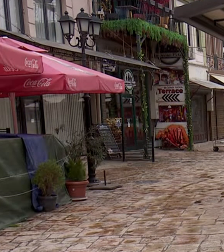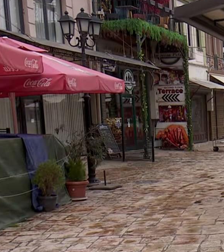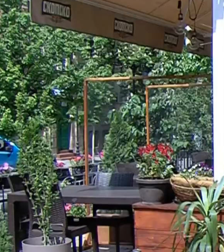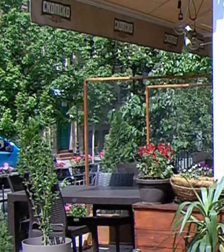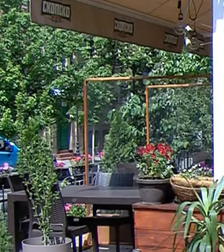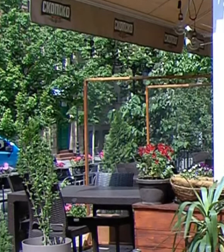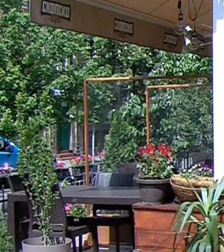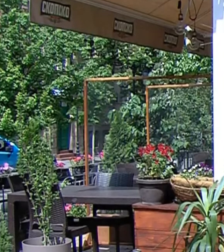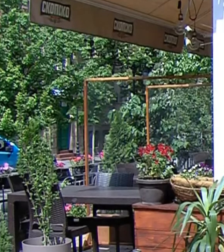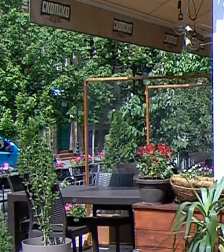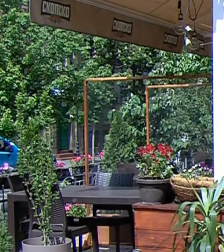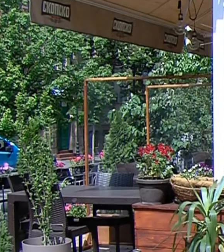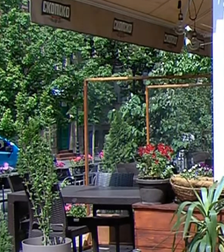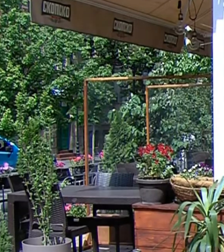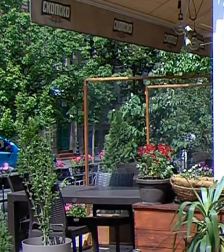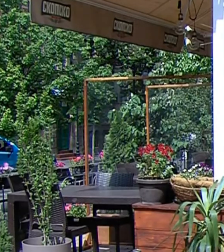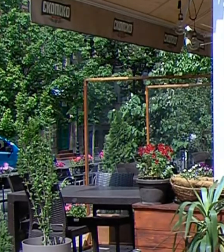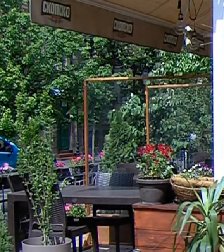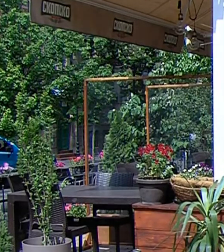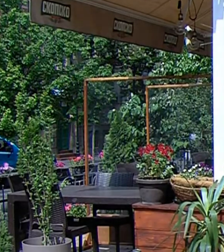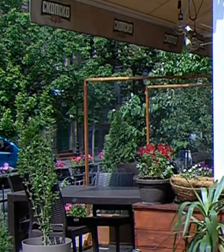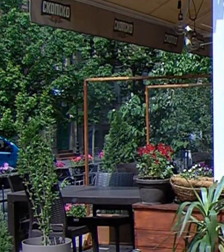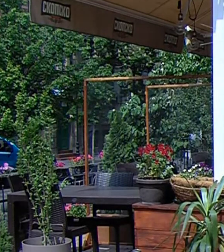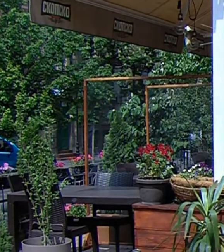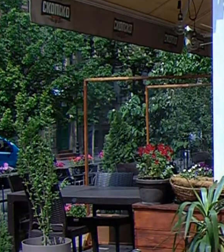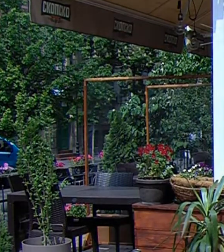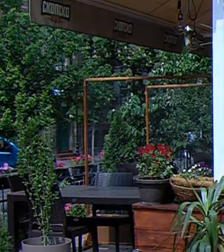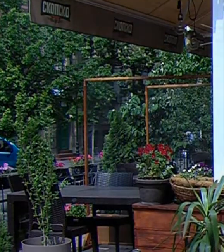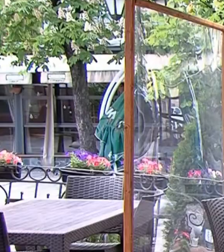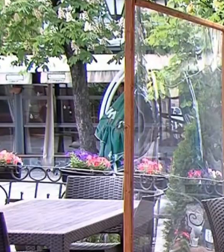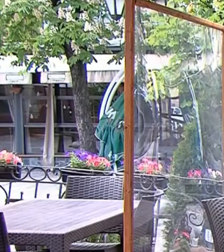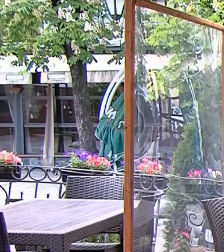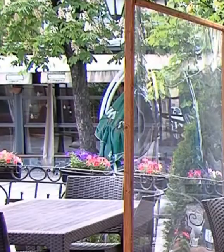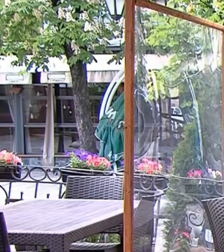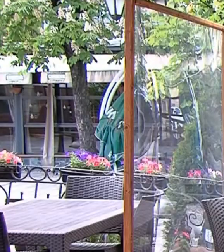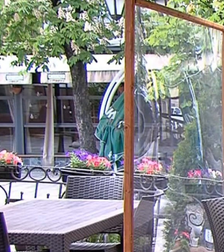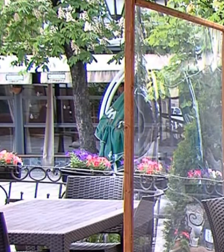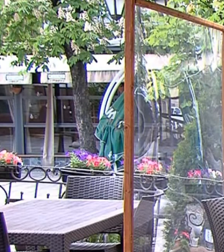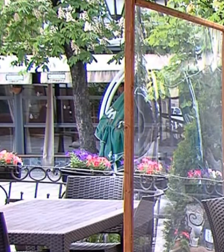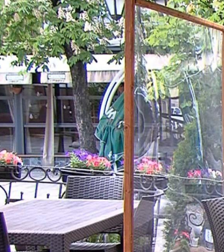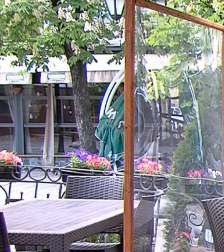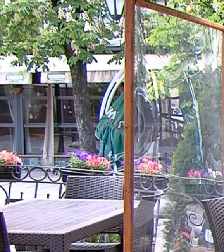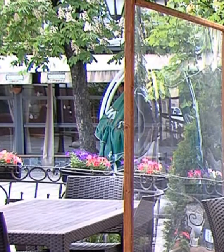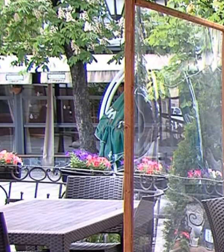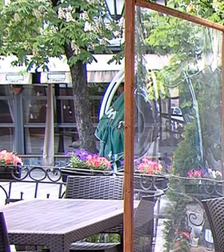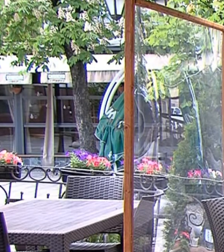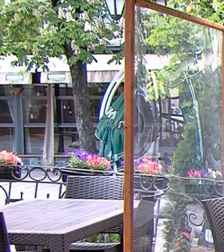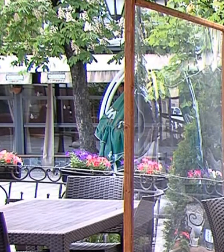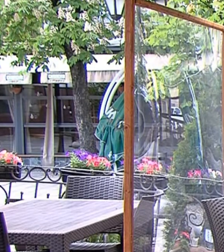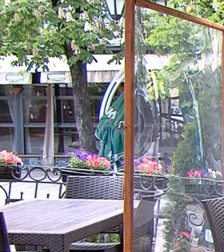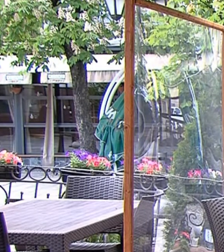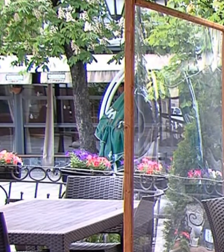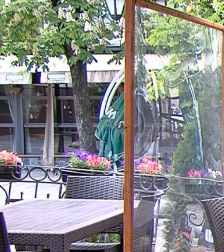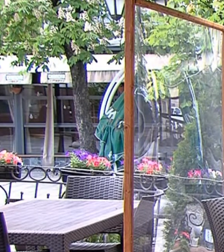do të hapen kafeteritë dhe restoranet, por në to do të lejohet shërbimi vetëm në terasa të hapura. Kryeministri Oliver Spasovski tha se për